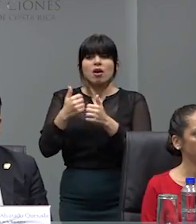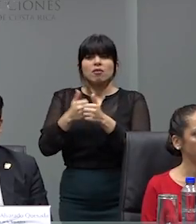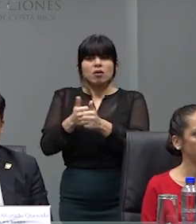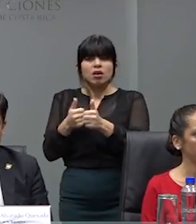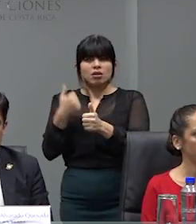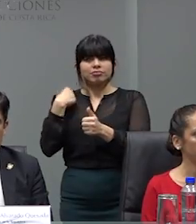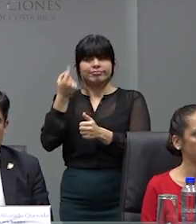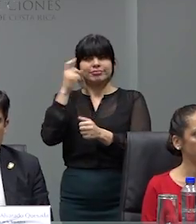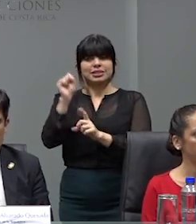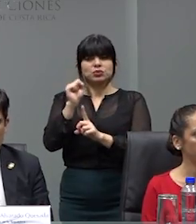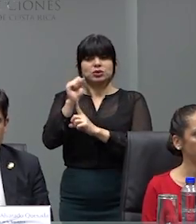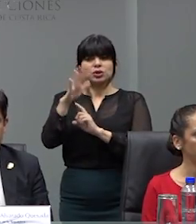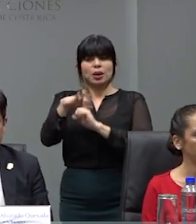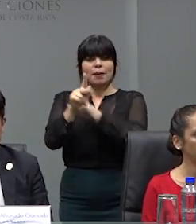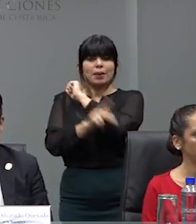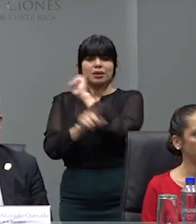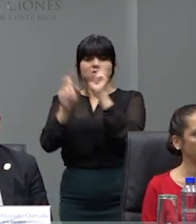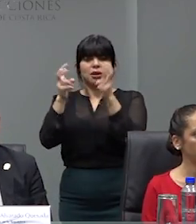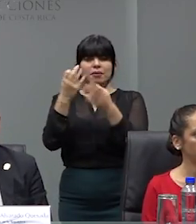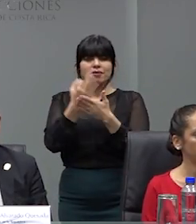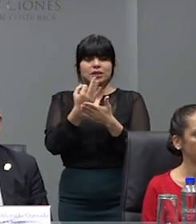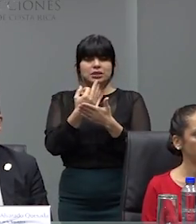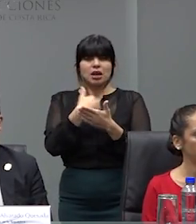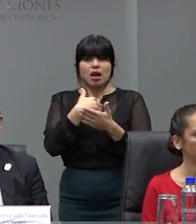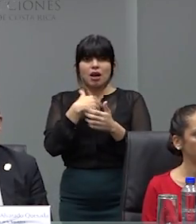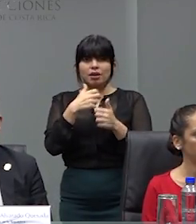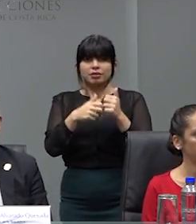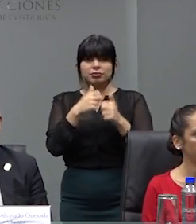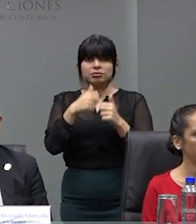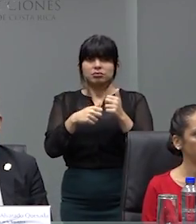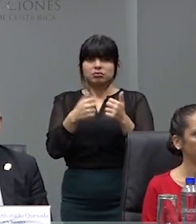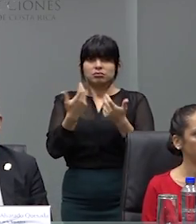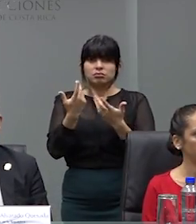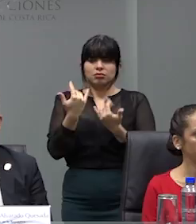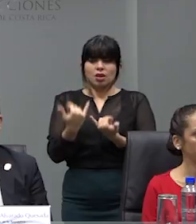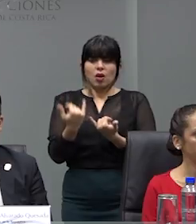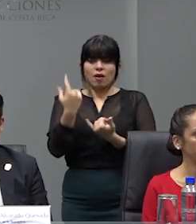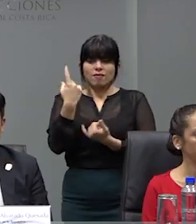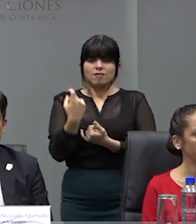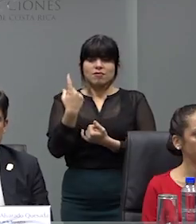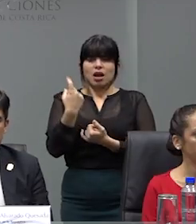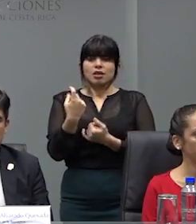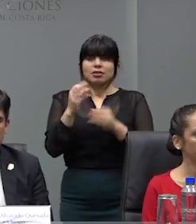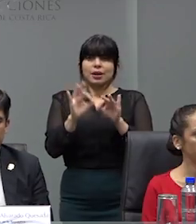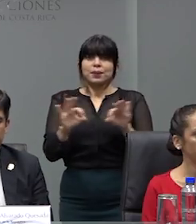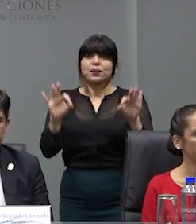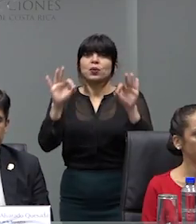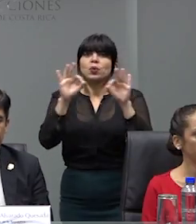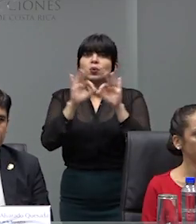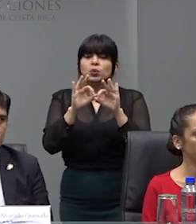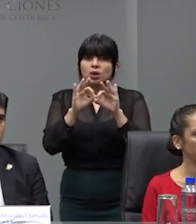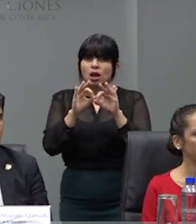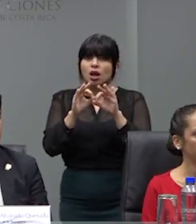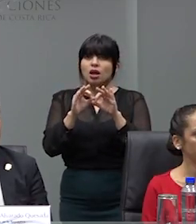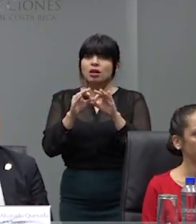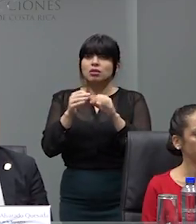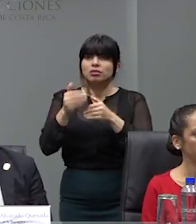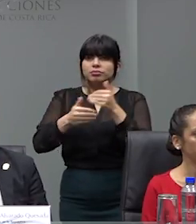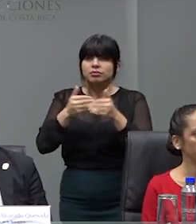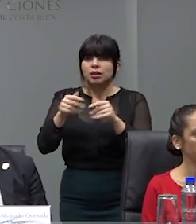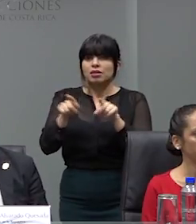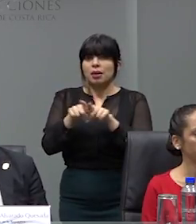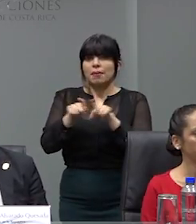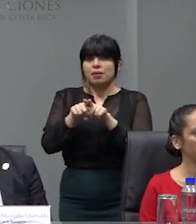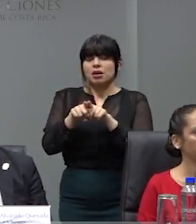entendiendo la situación del país en materia fiscal, de que efectivamente falta una importante cantidad de recursos, eventualmente también para